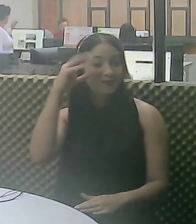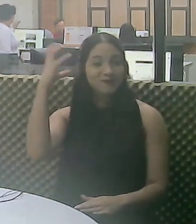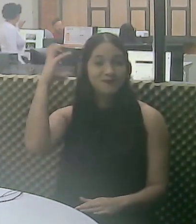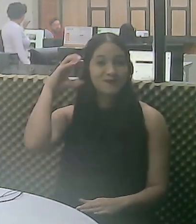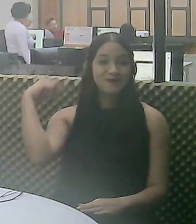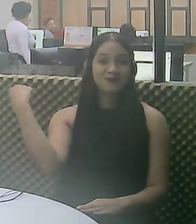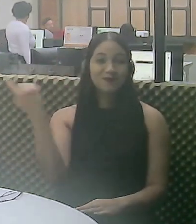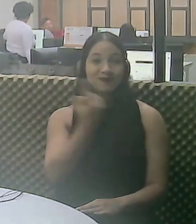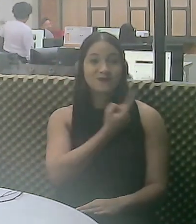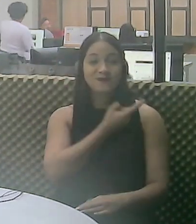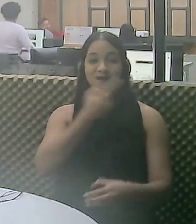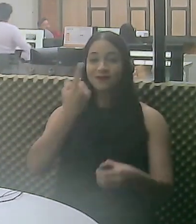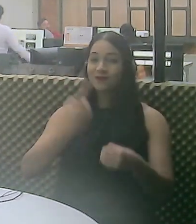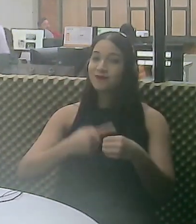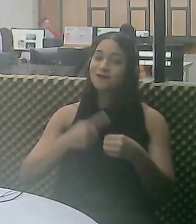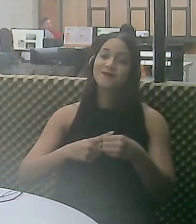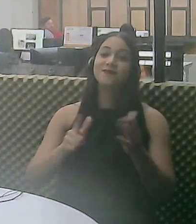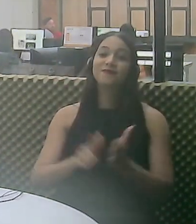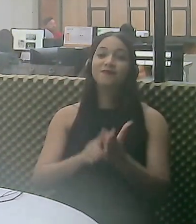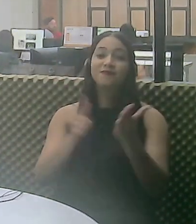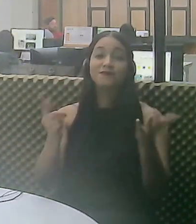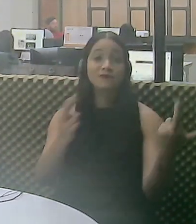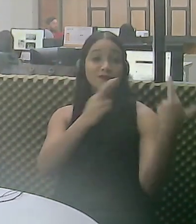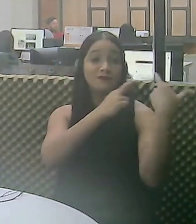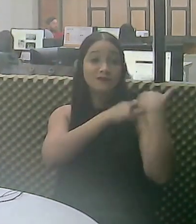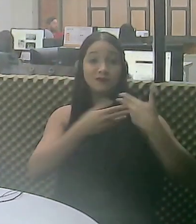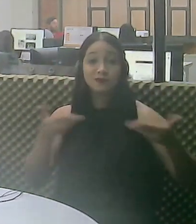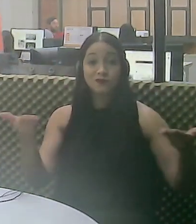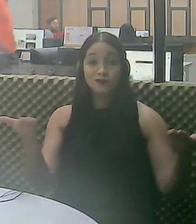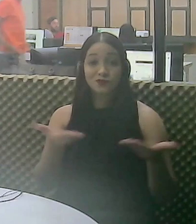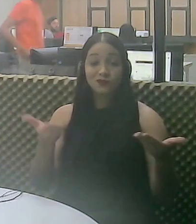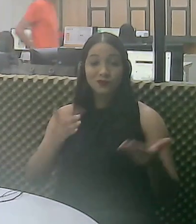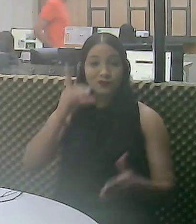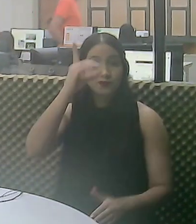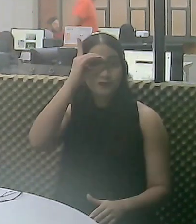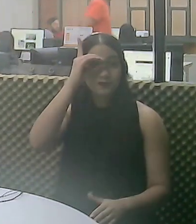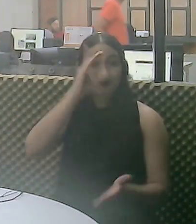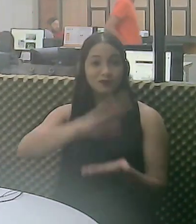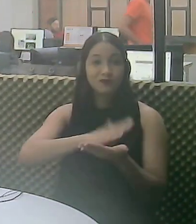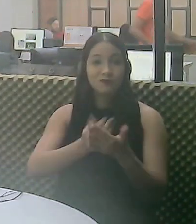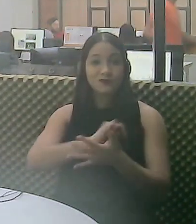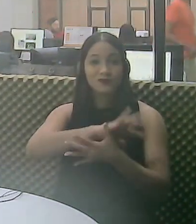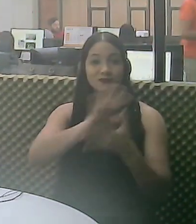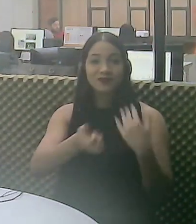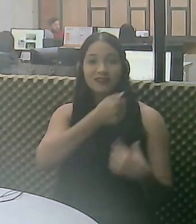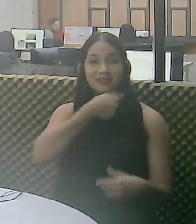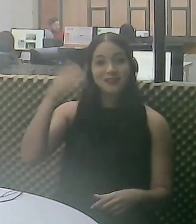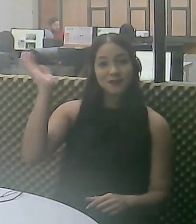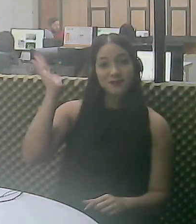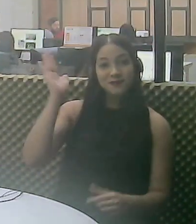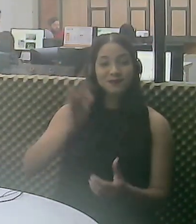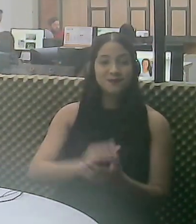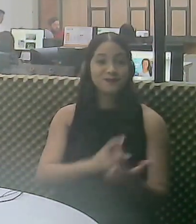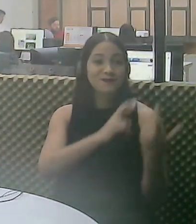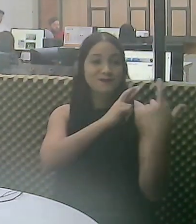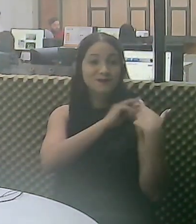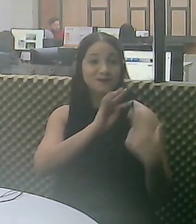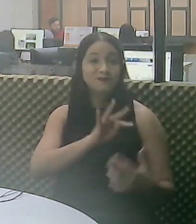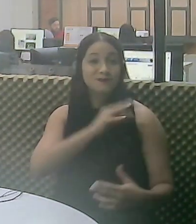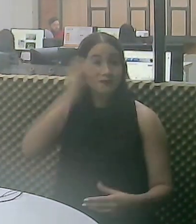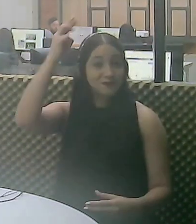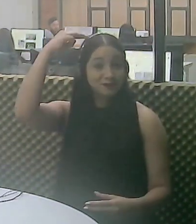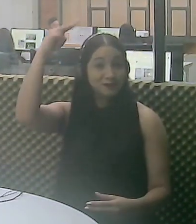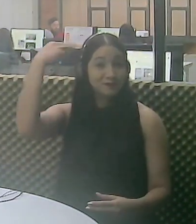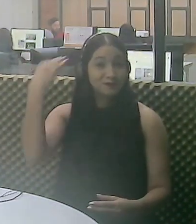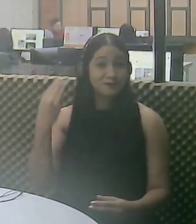sua audiência, Rádio Nossa Cidade. Jornalista responsável pela edição, Daniela Aires. Tradução em Libras, Amanda Valentim.